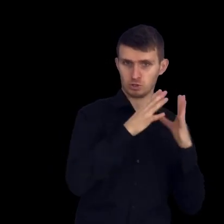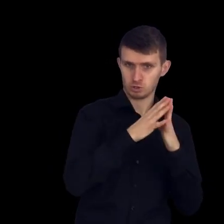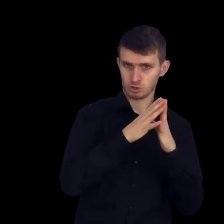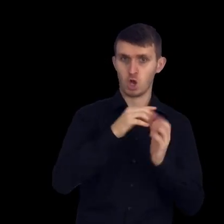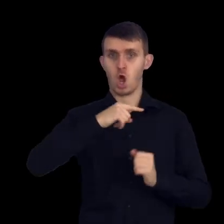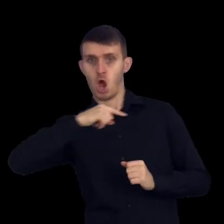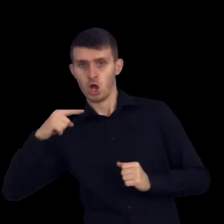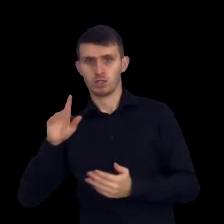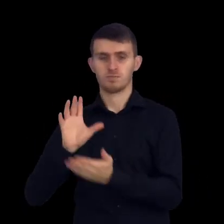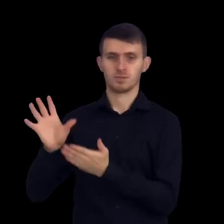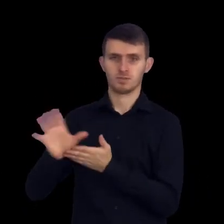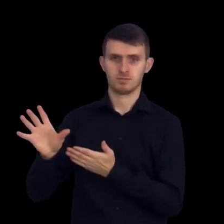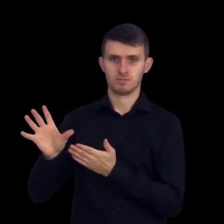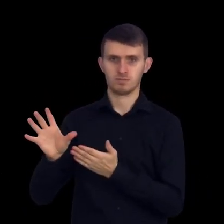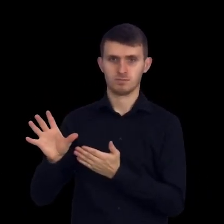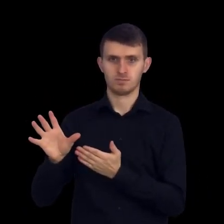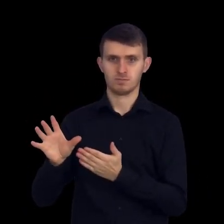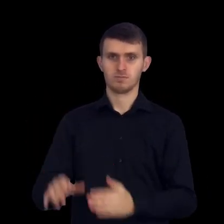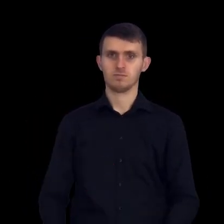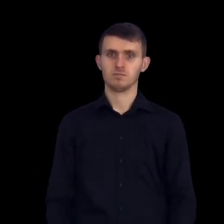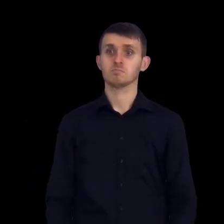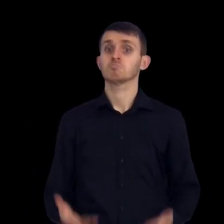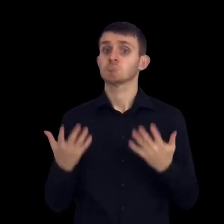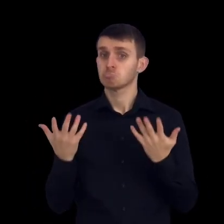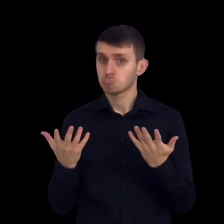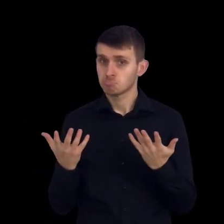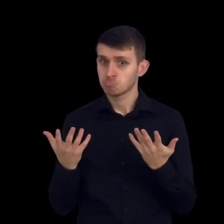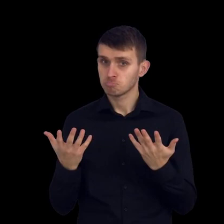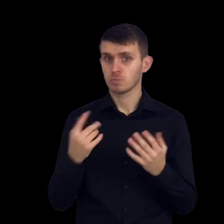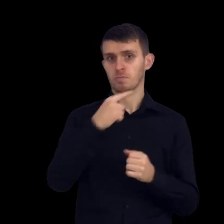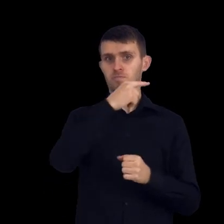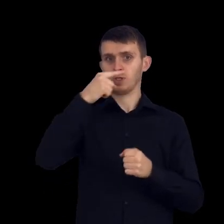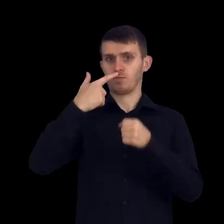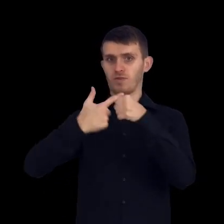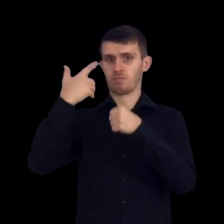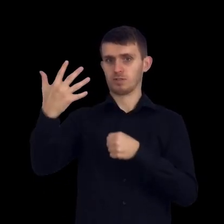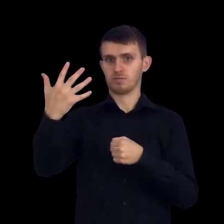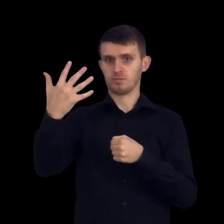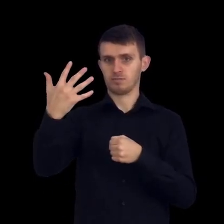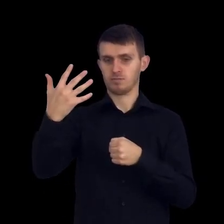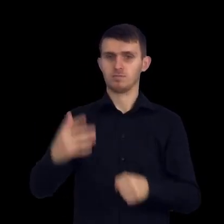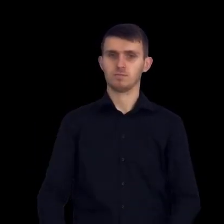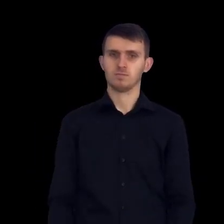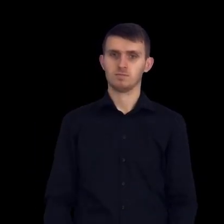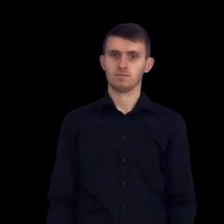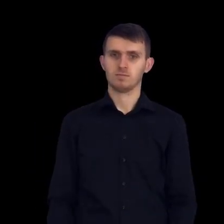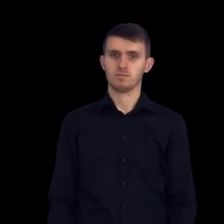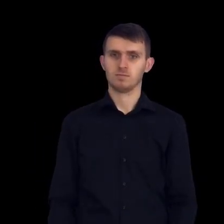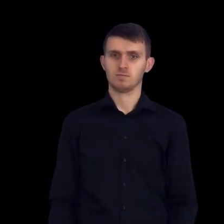5 do 15 otrzymaliśmy minus 10 odjąć 15 co się równa minus 25